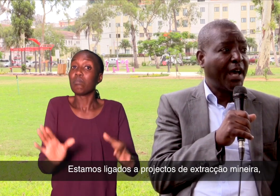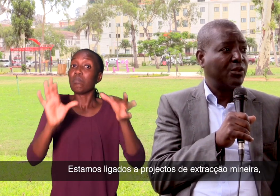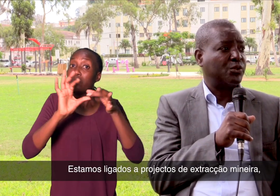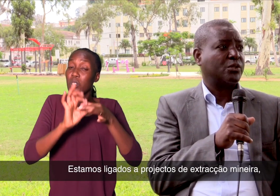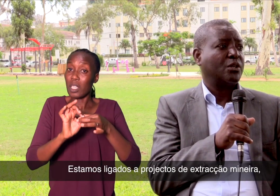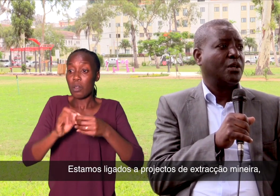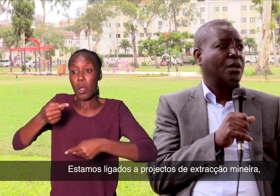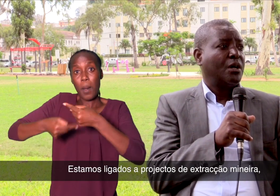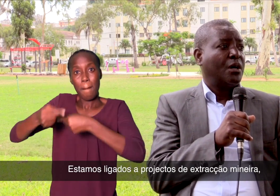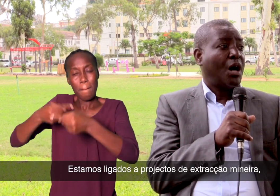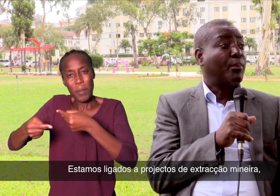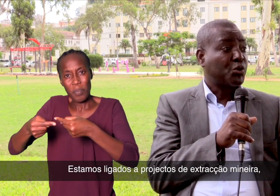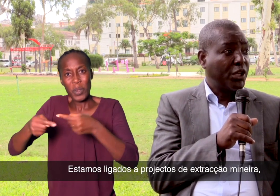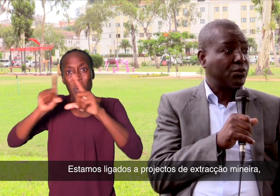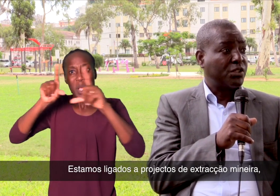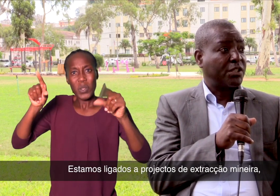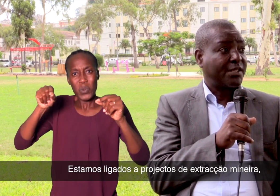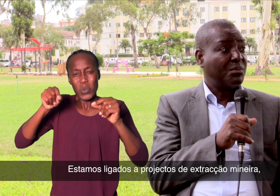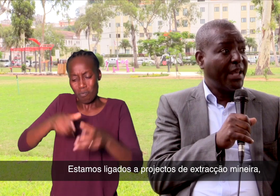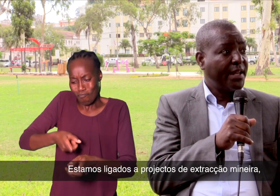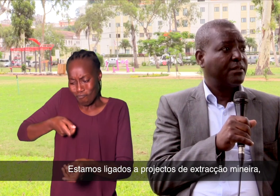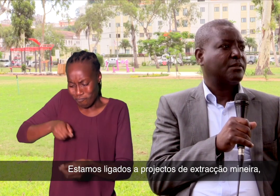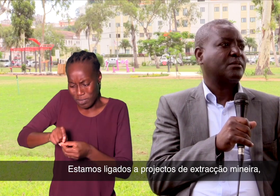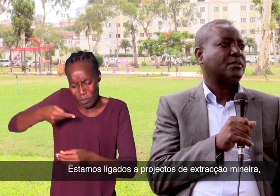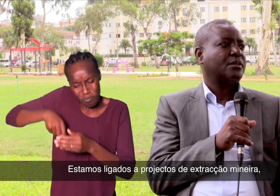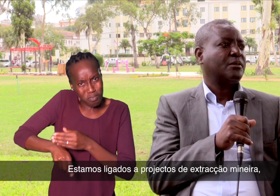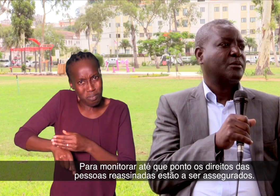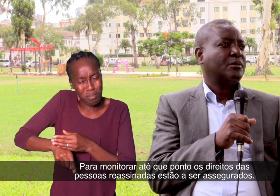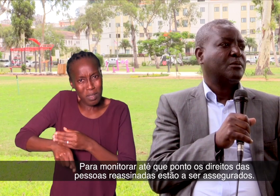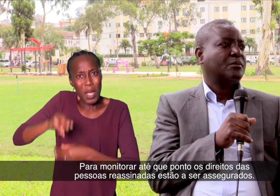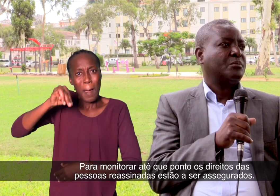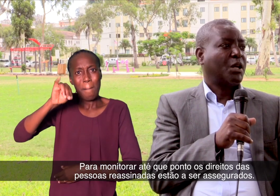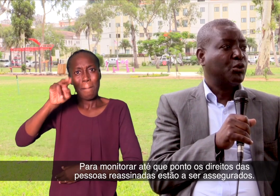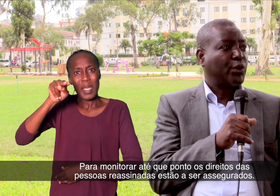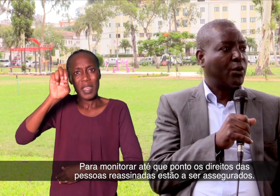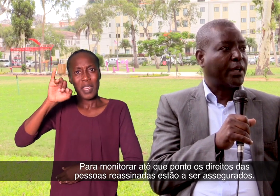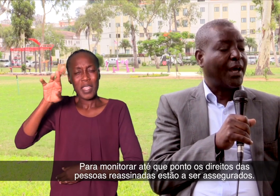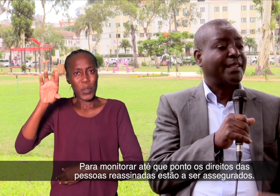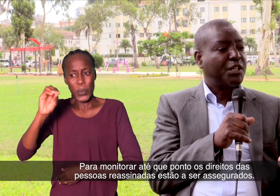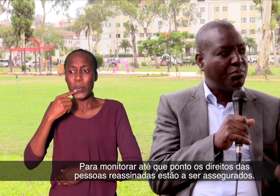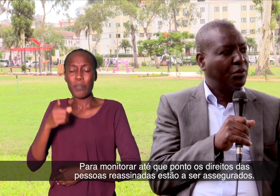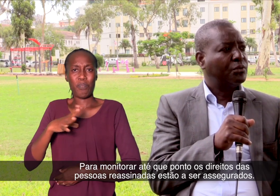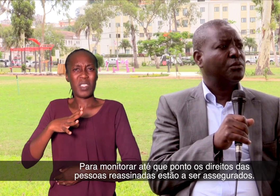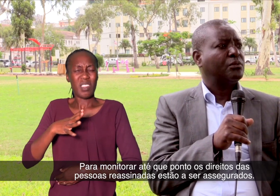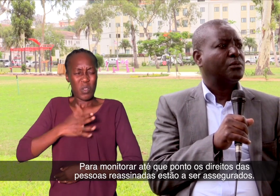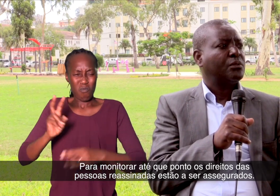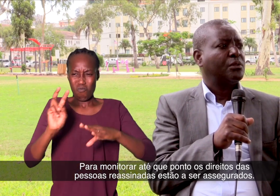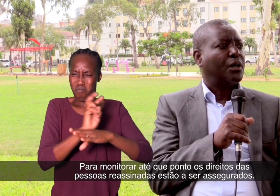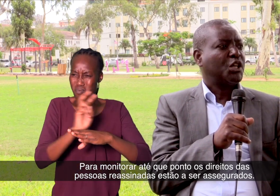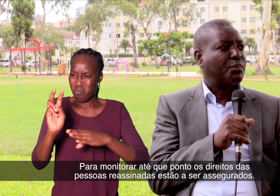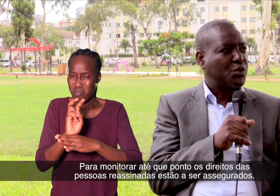estamos ligados a projetos de extração mineira para monitorar o quê? Até que ponto